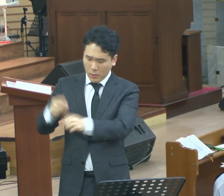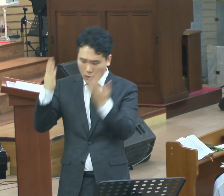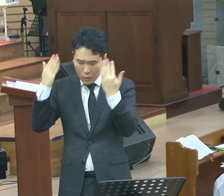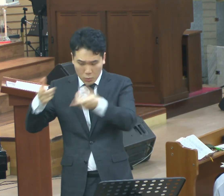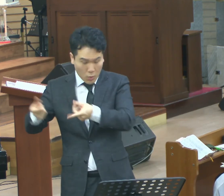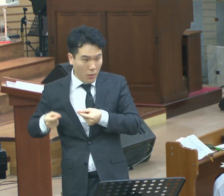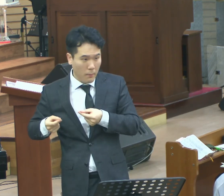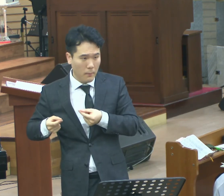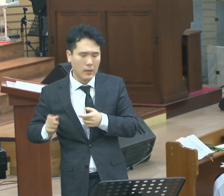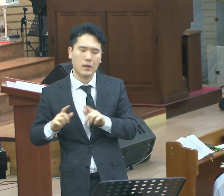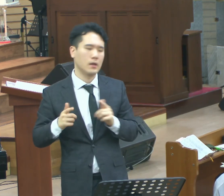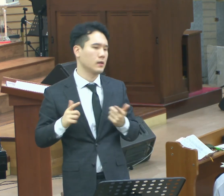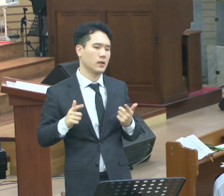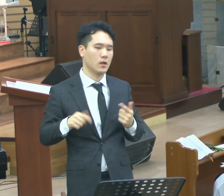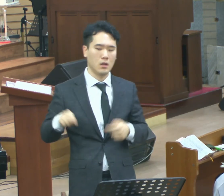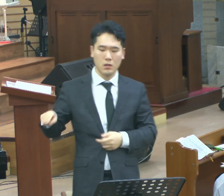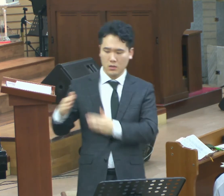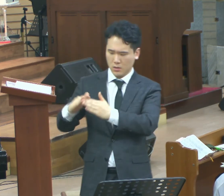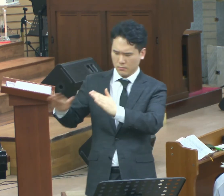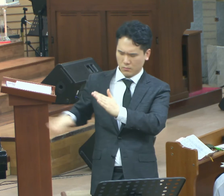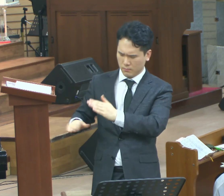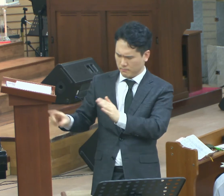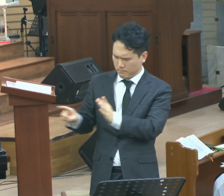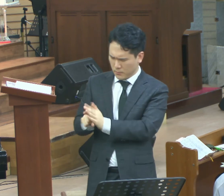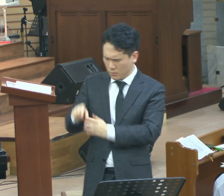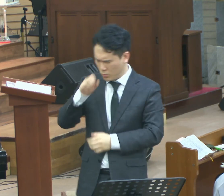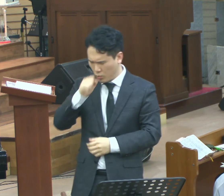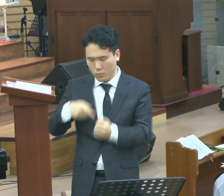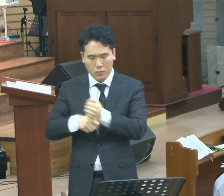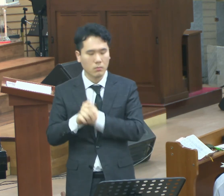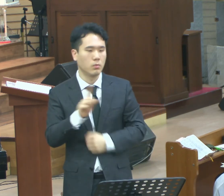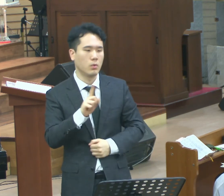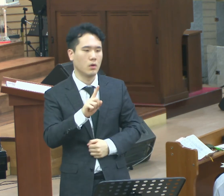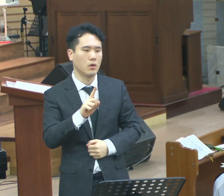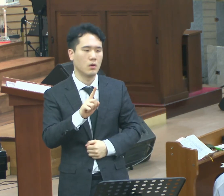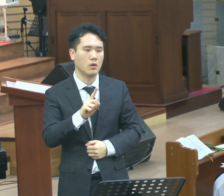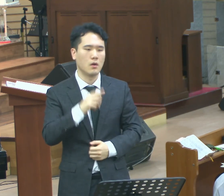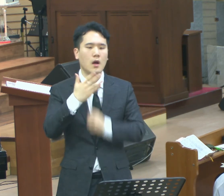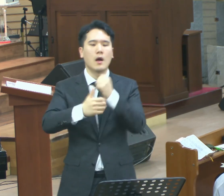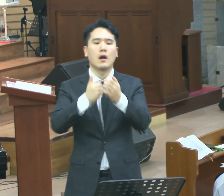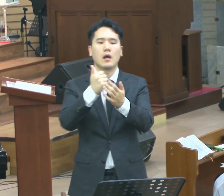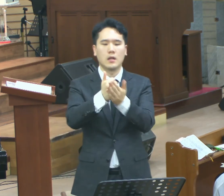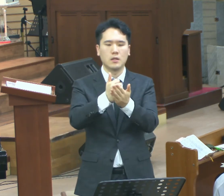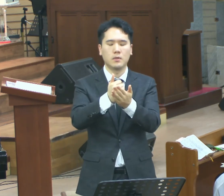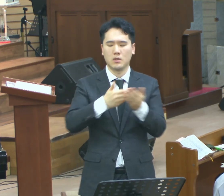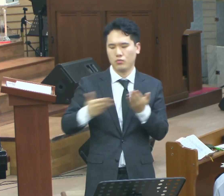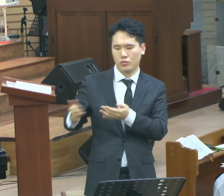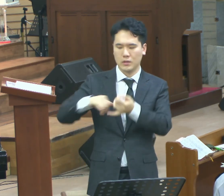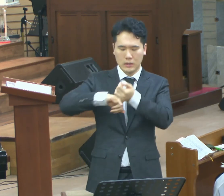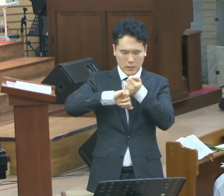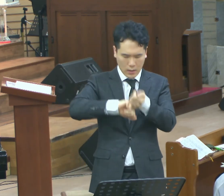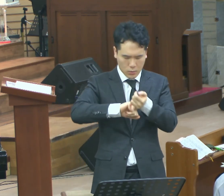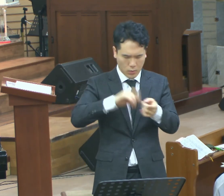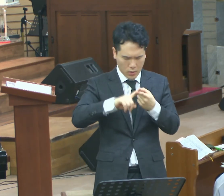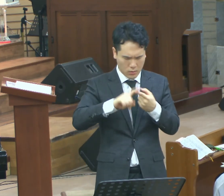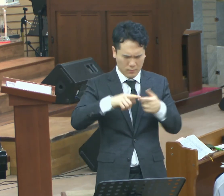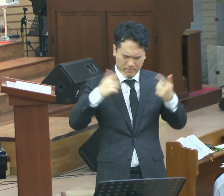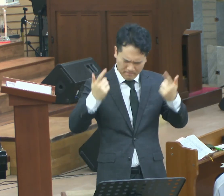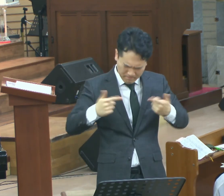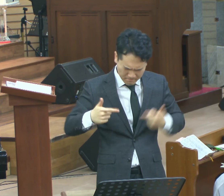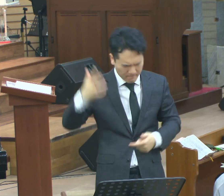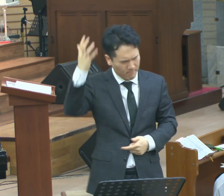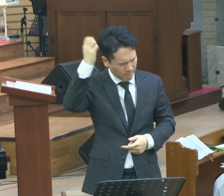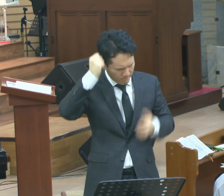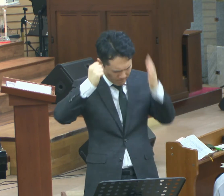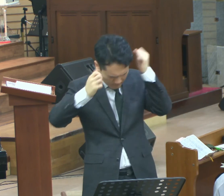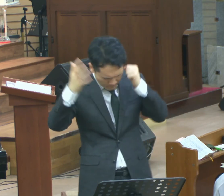이유는 믿음 때문이에요. 하나님을 향한 믿음을 갖고 있으니까 정말 대를 이어서 하나님의 축복을